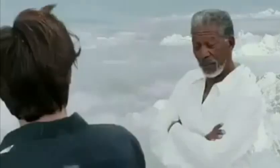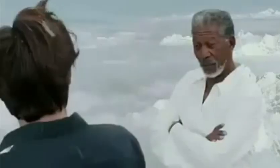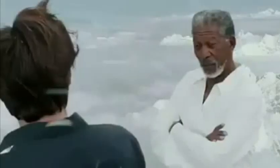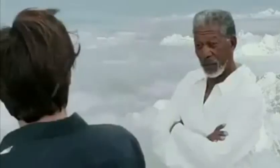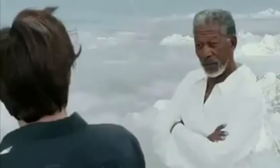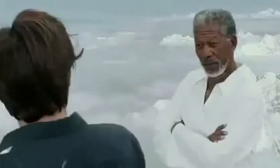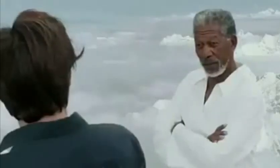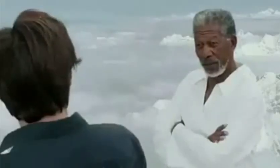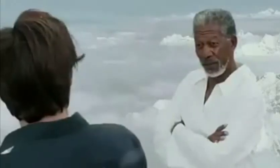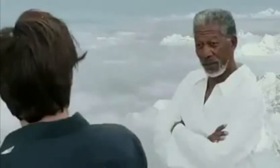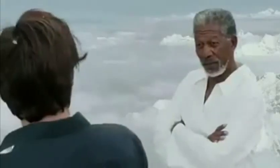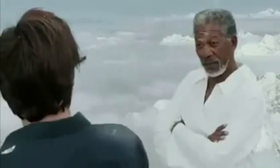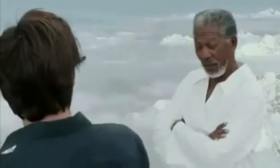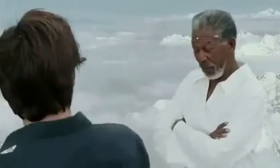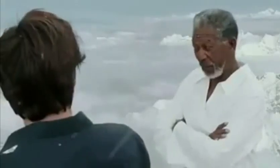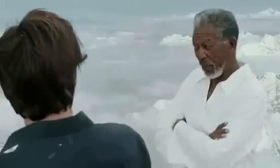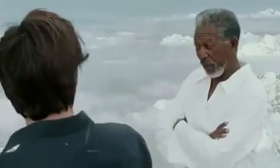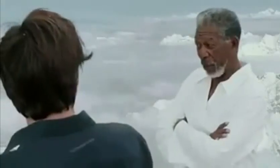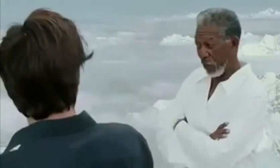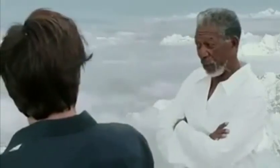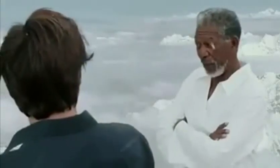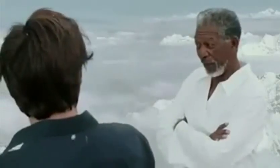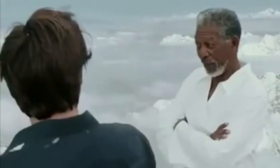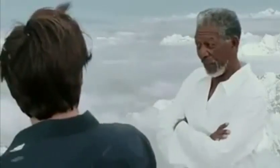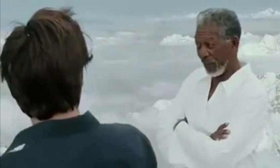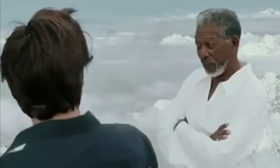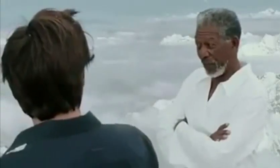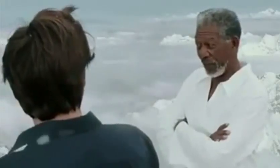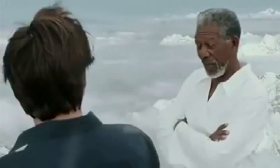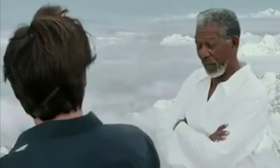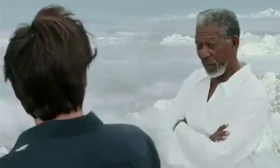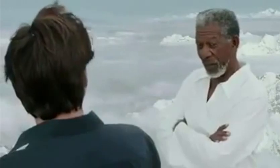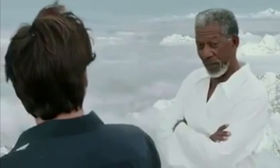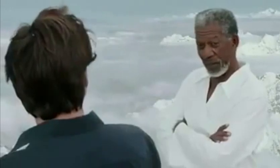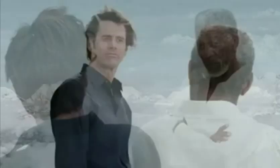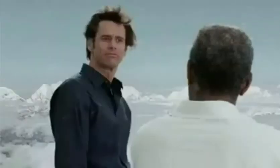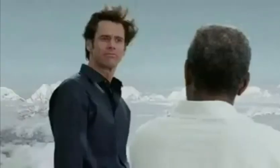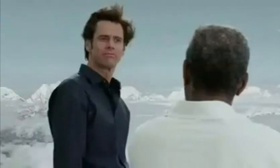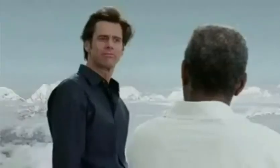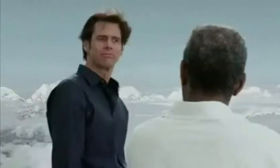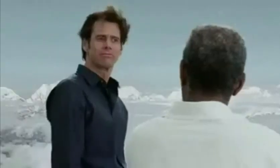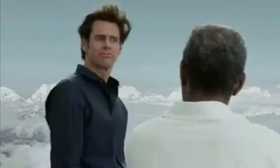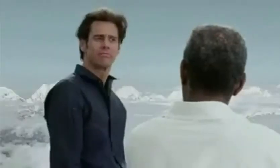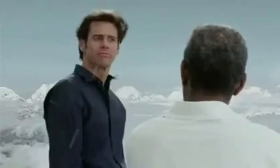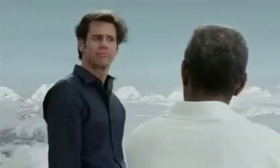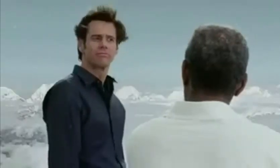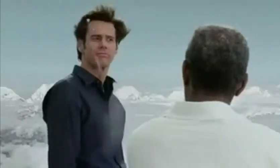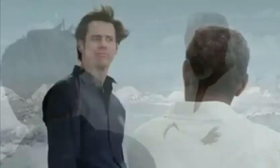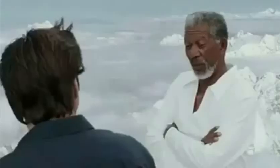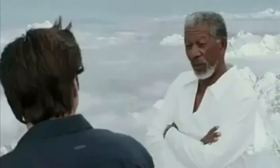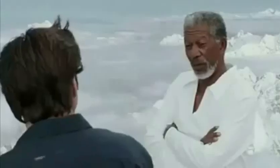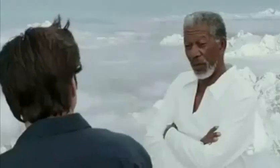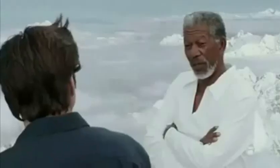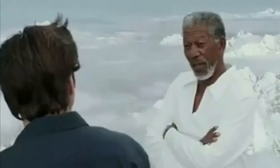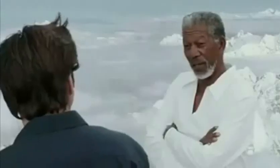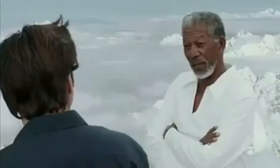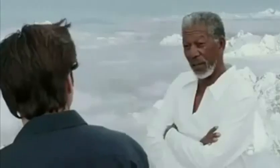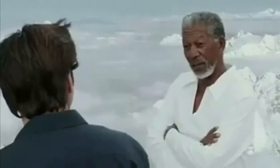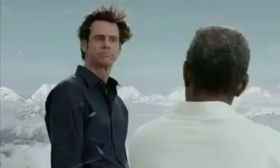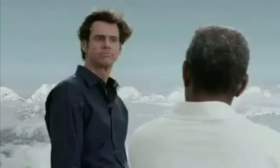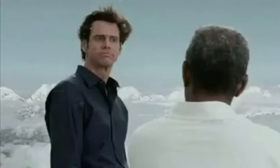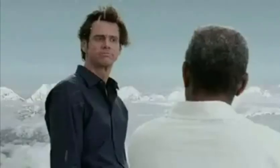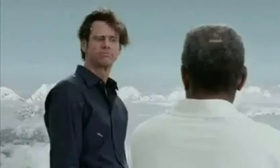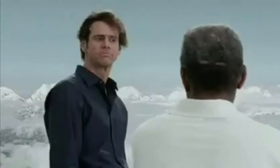As pessoas querem que eu faça tudo por elas, mas não se dão conta de que elas têm o poder. Você quer um milagre,